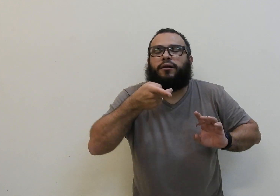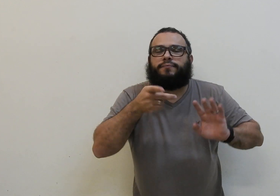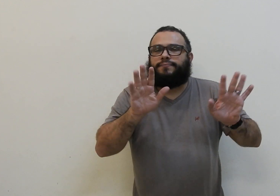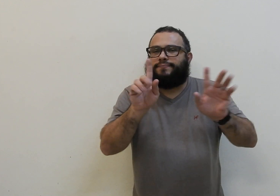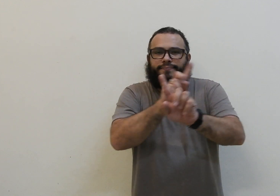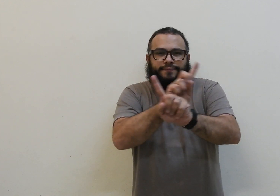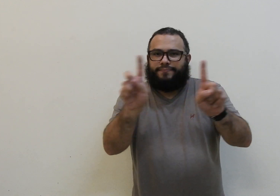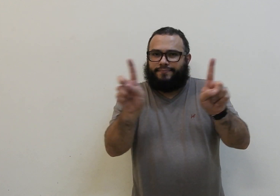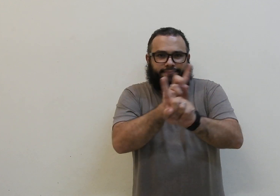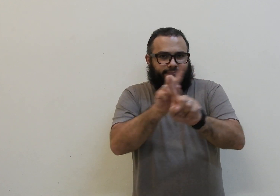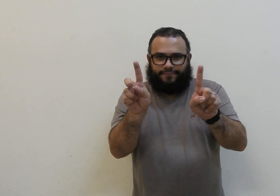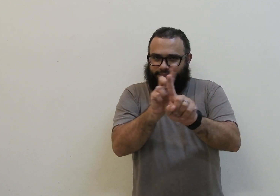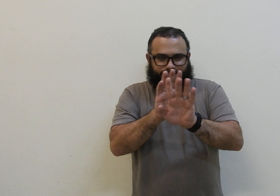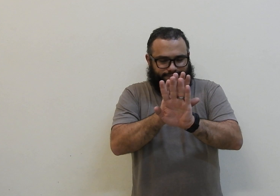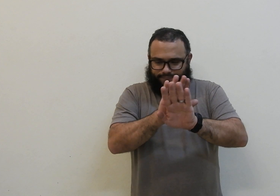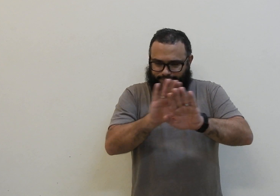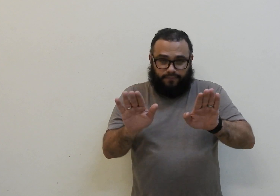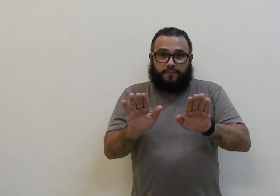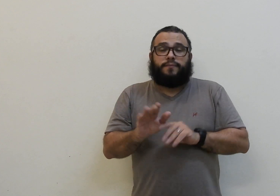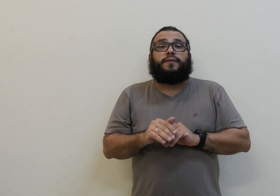falar é só de forma oral é um mito.